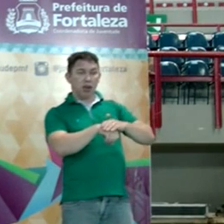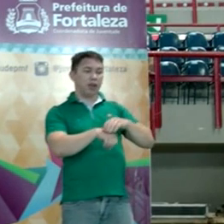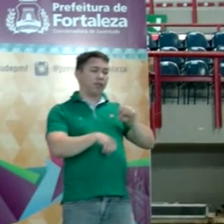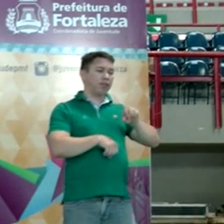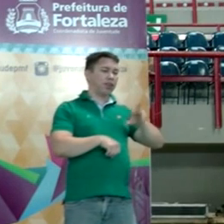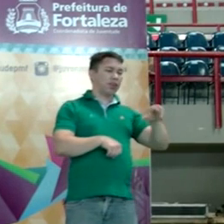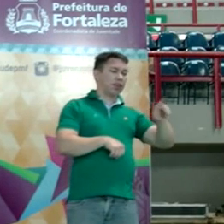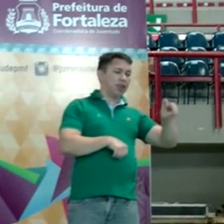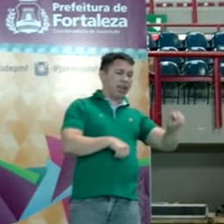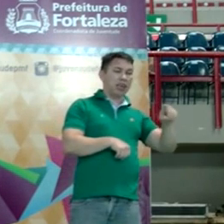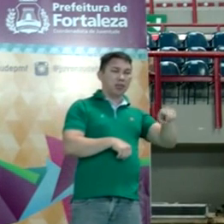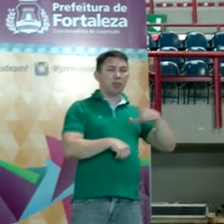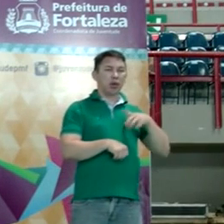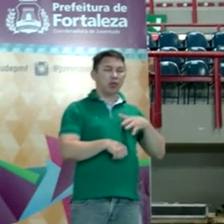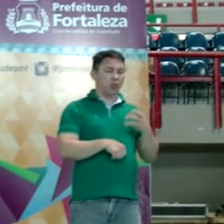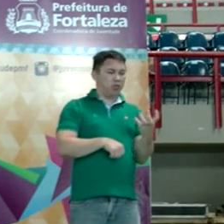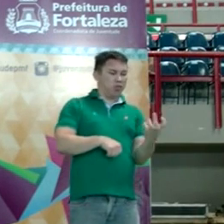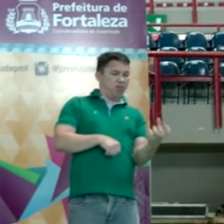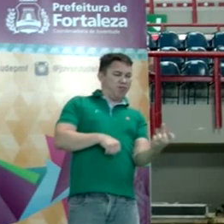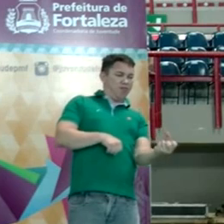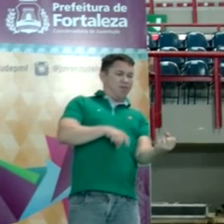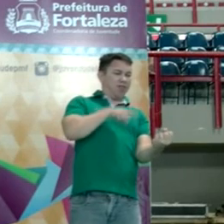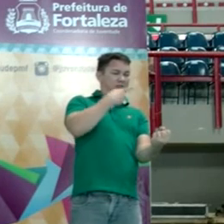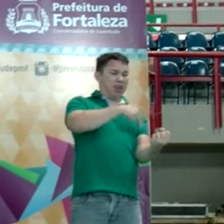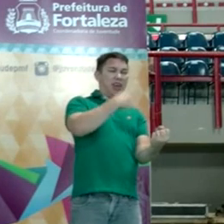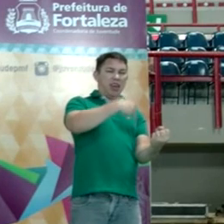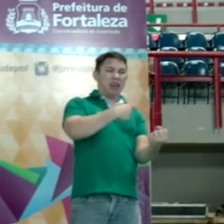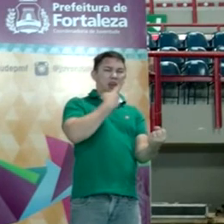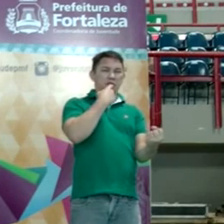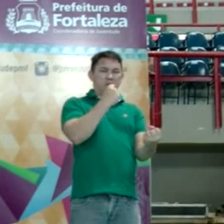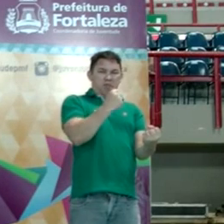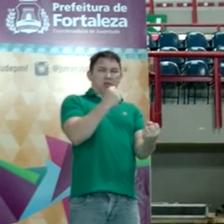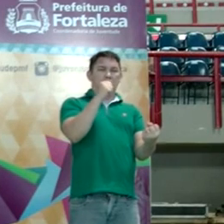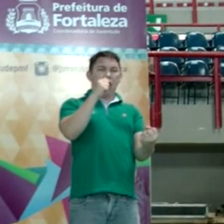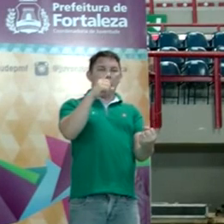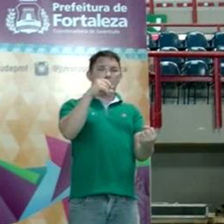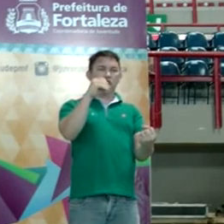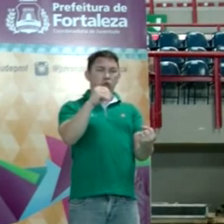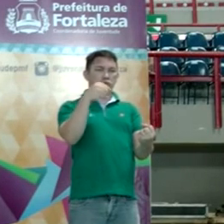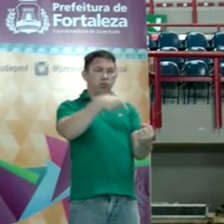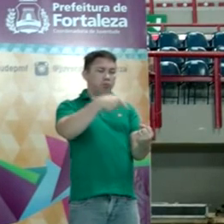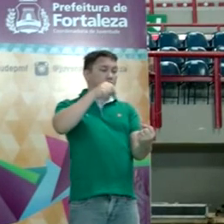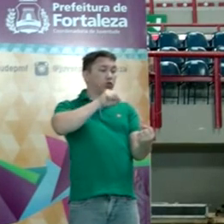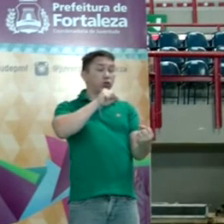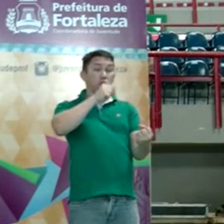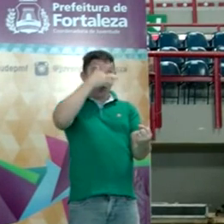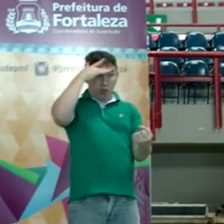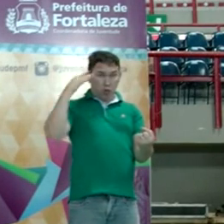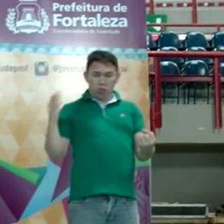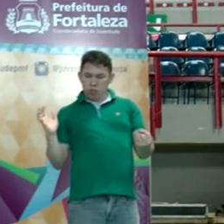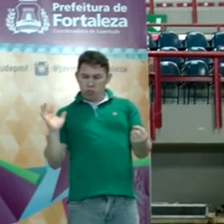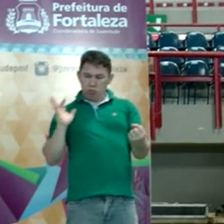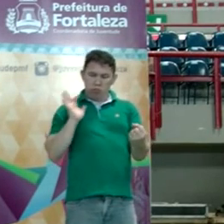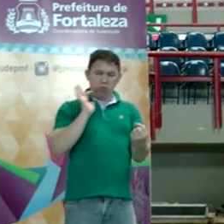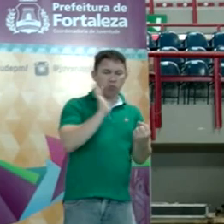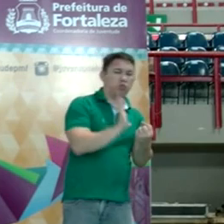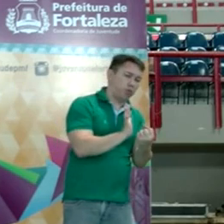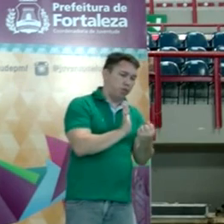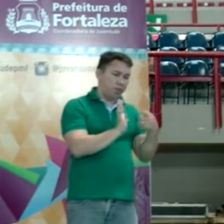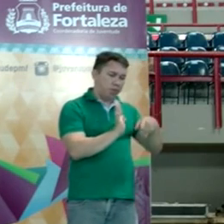a acidez. Ele é um solo ácido. Tem muita acidez no solo do Cerrado. Aí o que acontece? Quando o pessoal